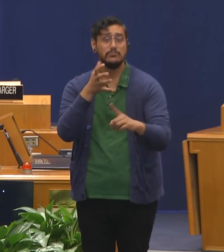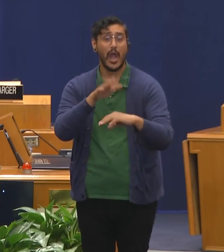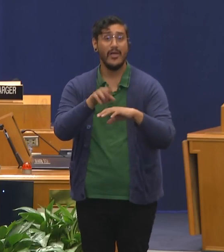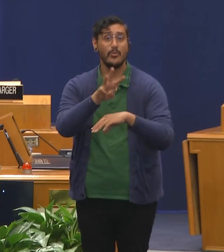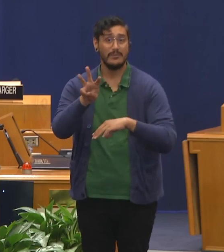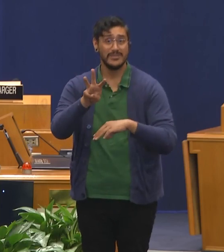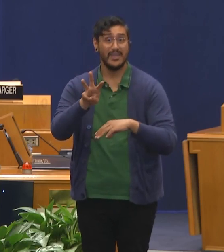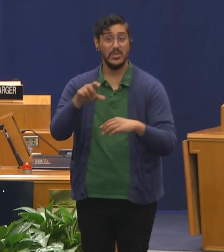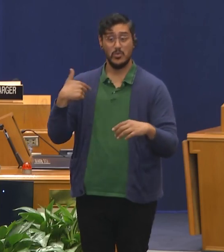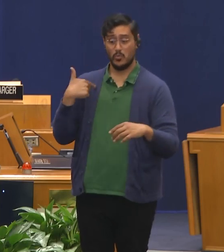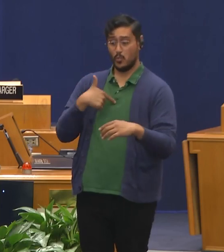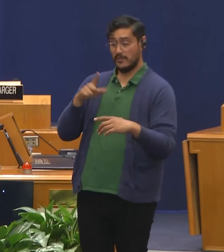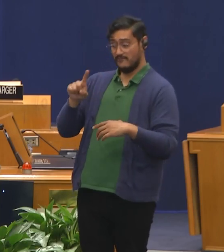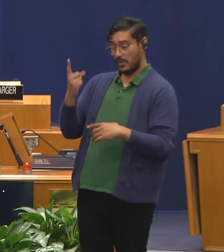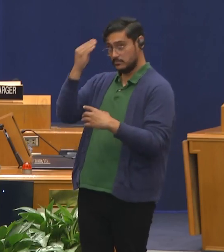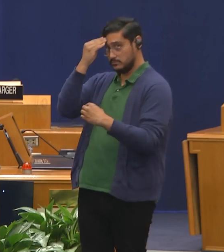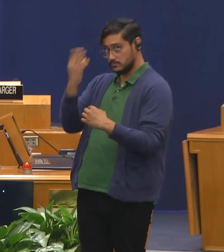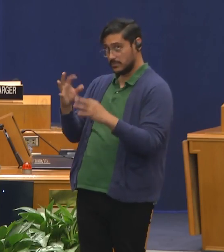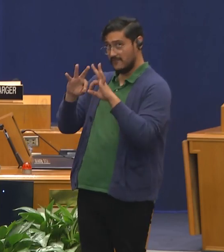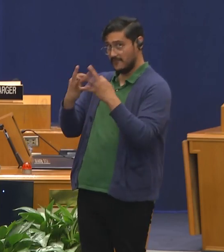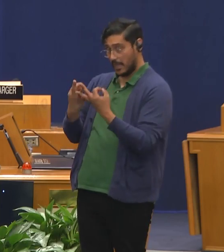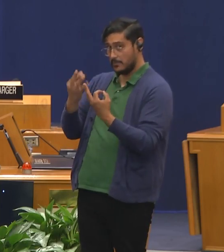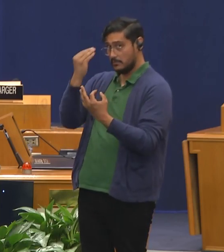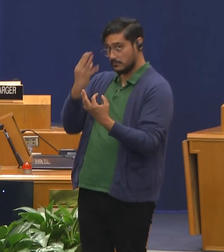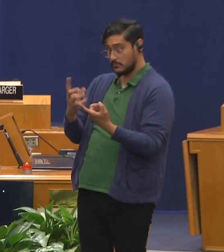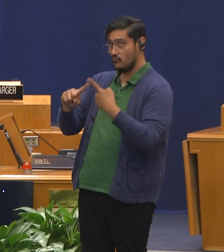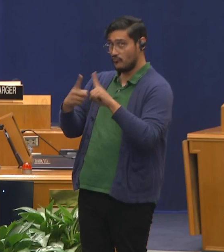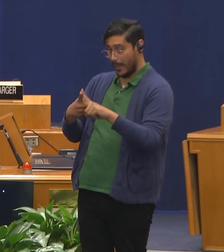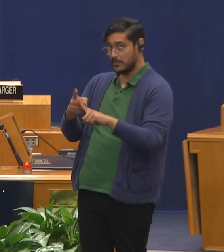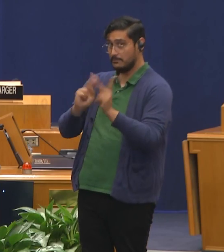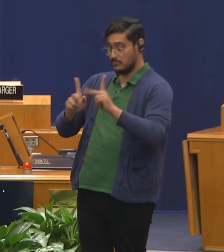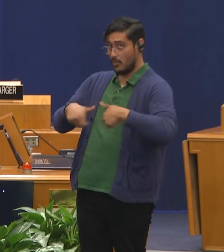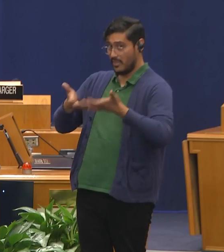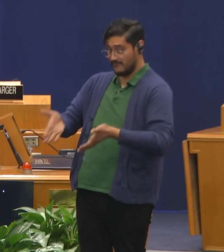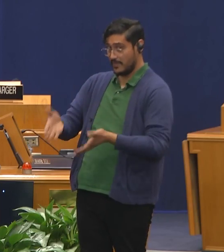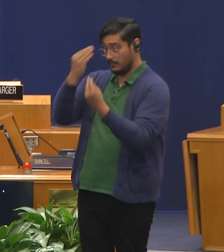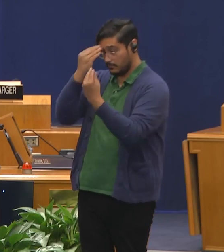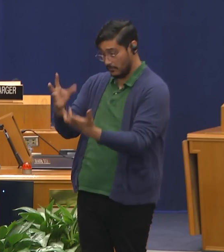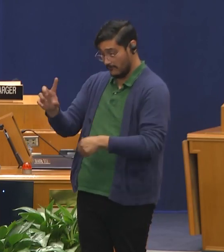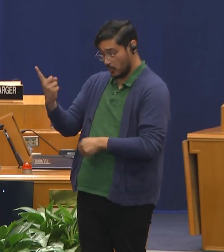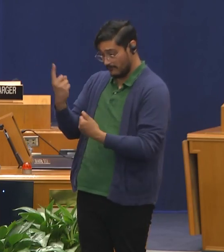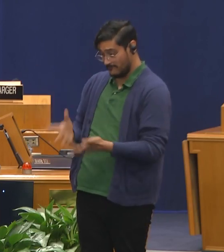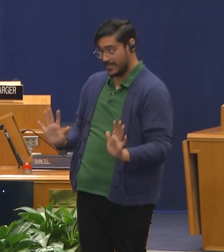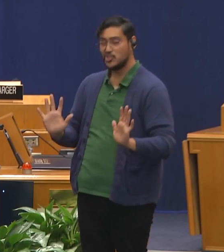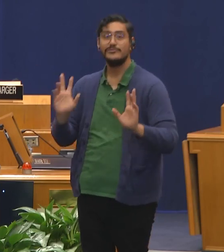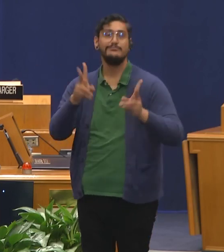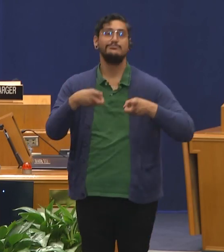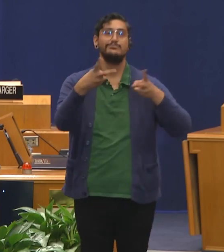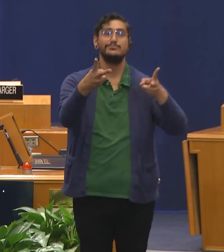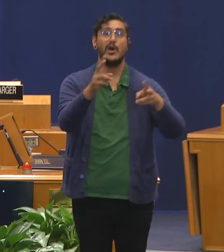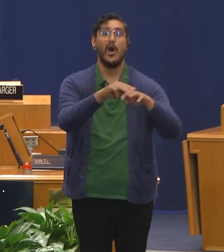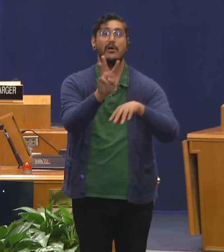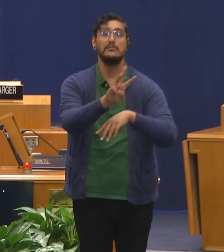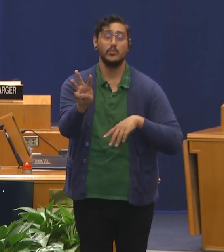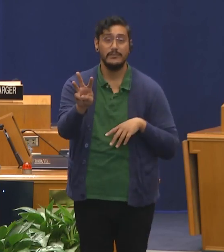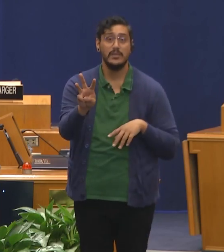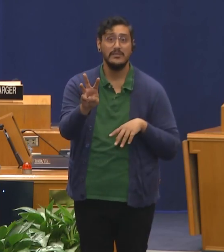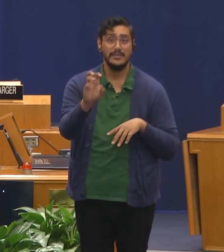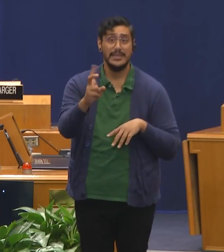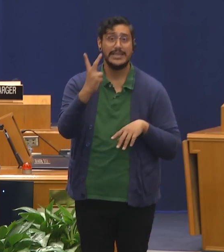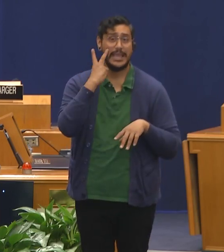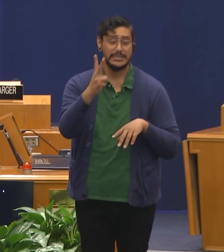han notificado a todo su personal, residentes y familias. Y puede ver el informe actualizado de todos los casos